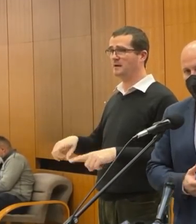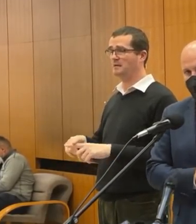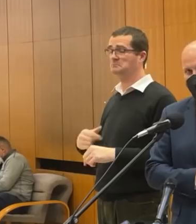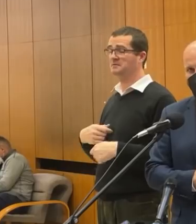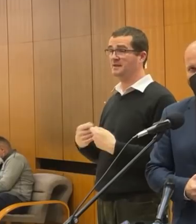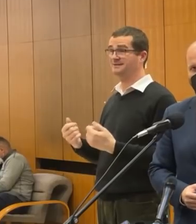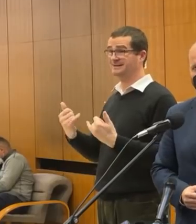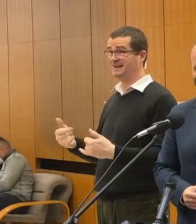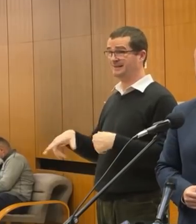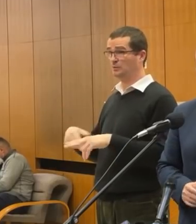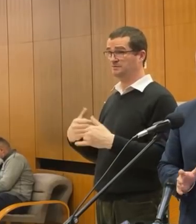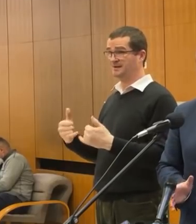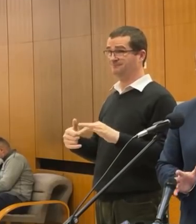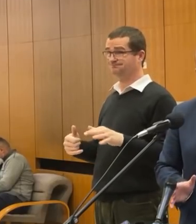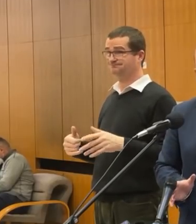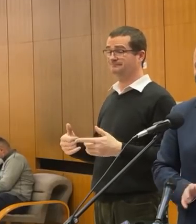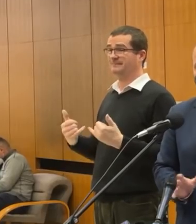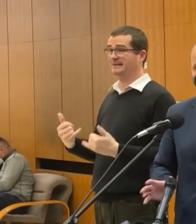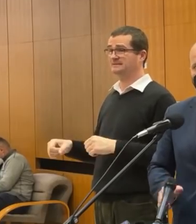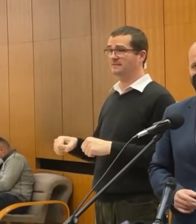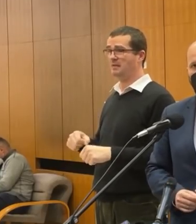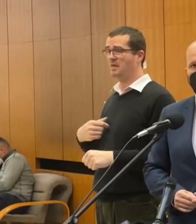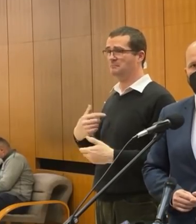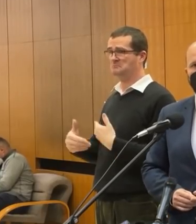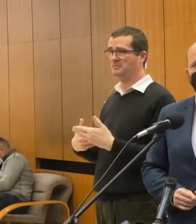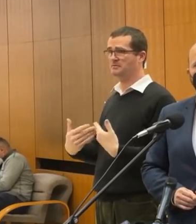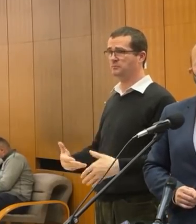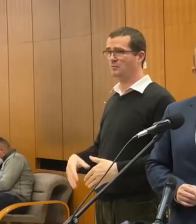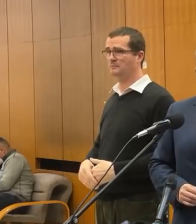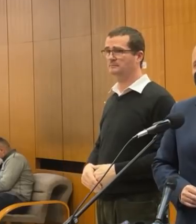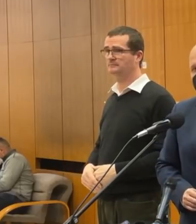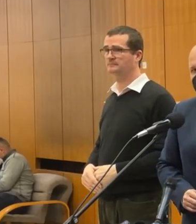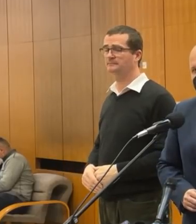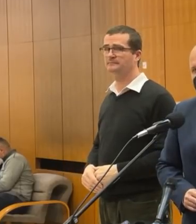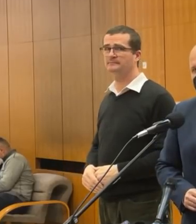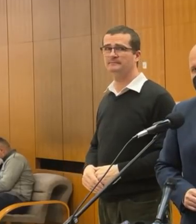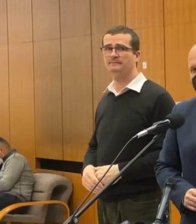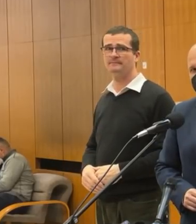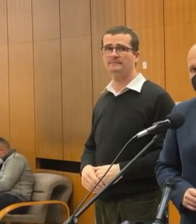Je možné, že práve táto diskusia prebieha, ale kým dnes bola vláda, tak to neprebiehalo.